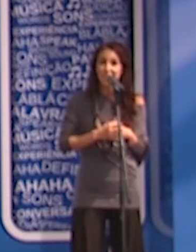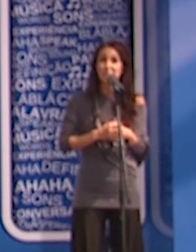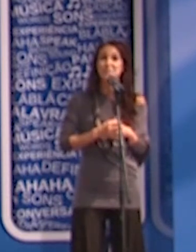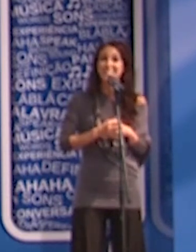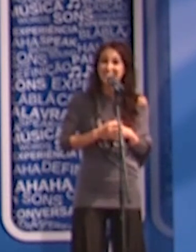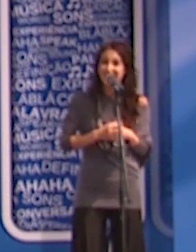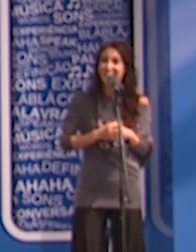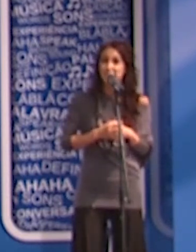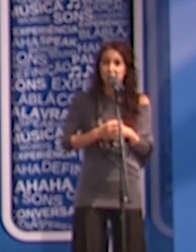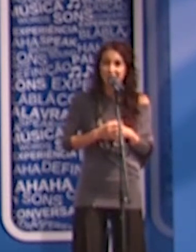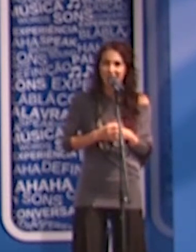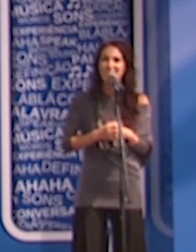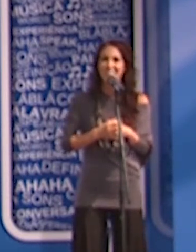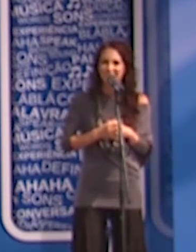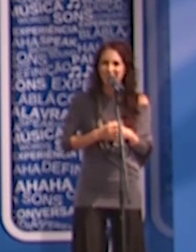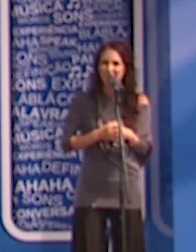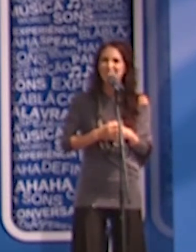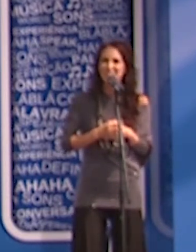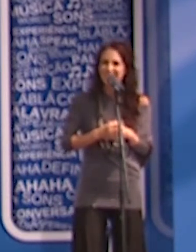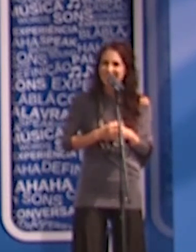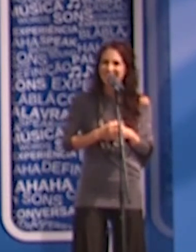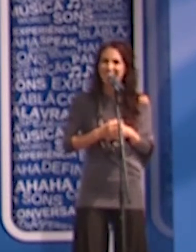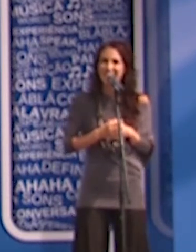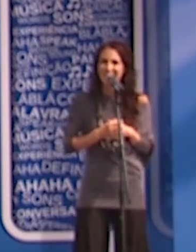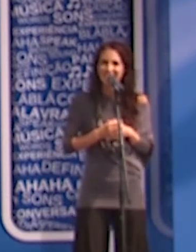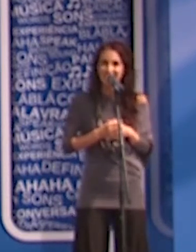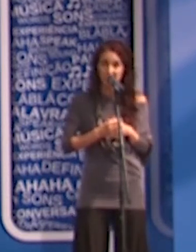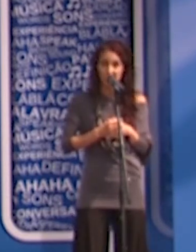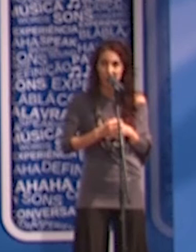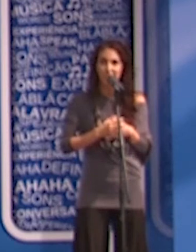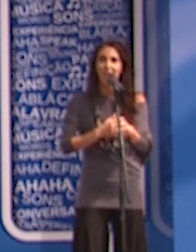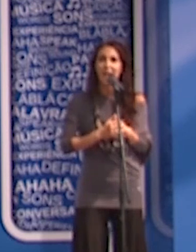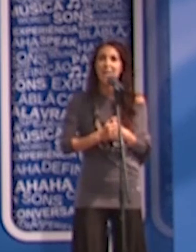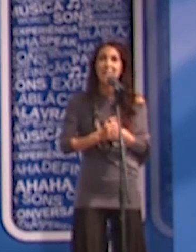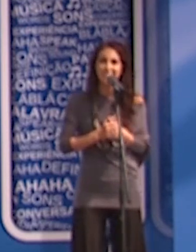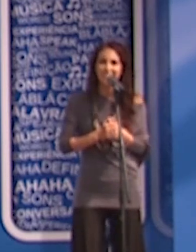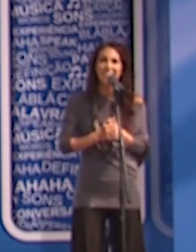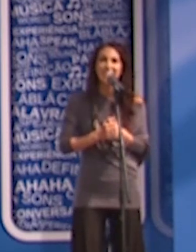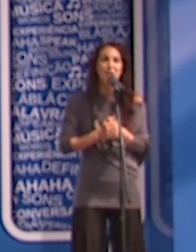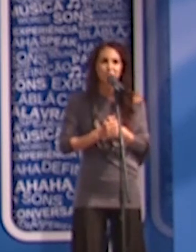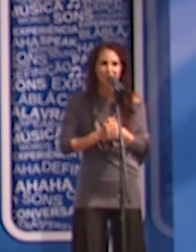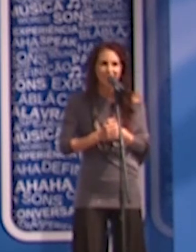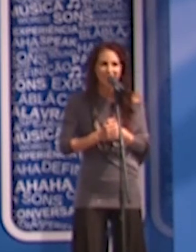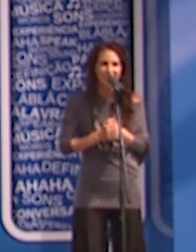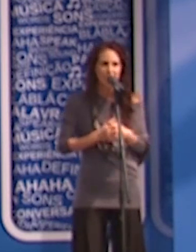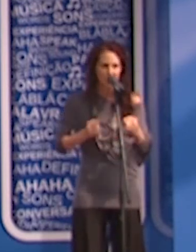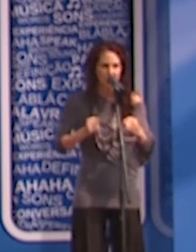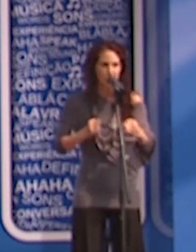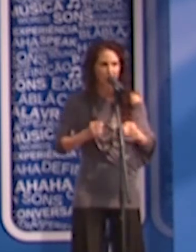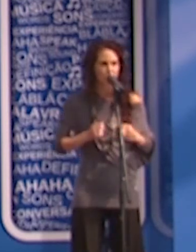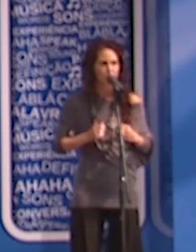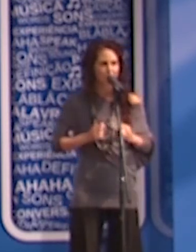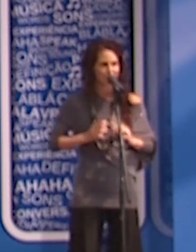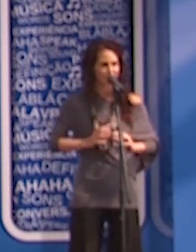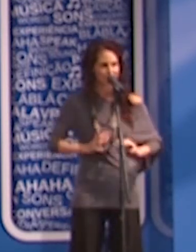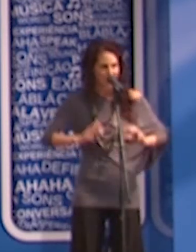perto da vista, do coração, até ao fim, agora sim